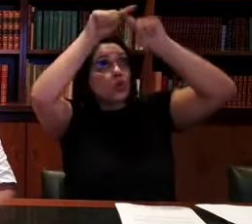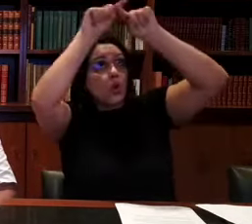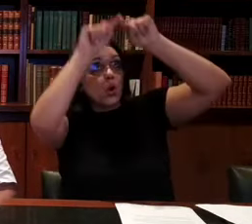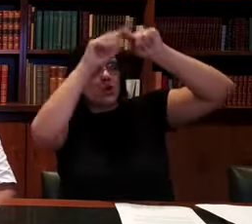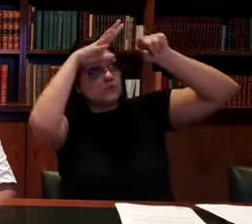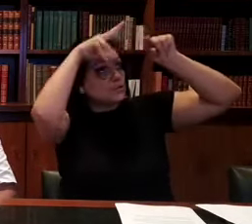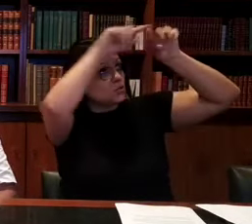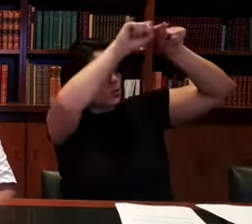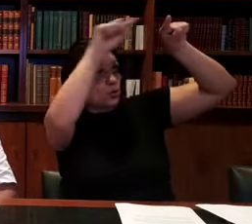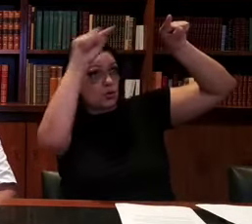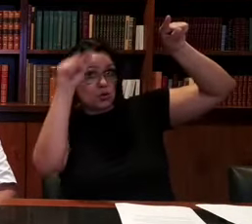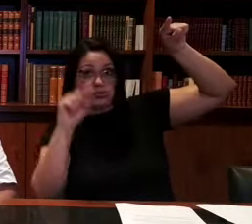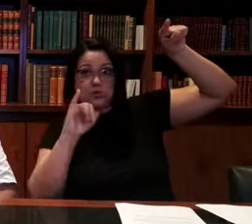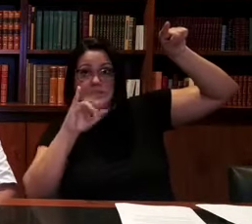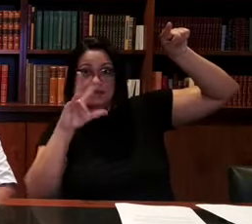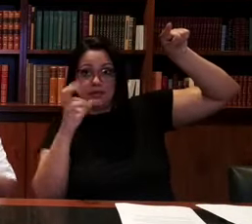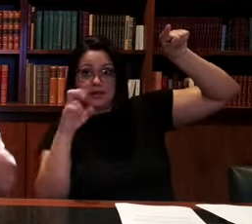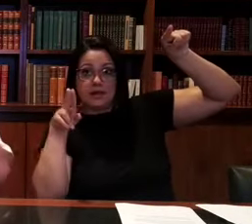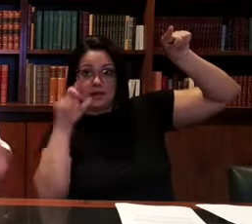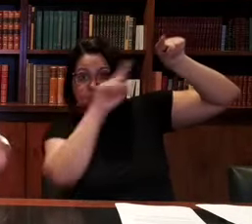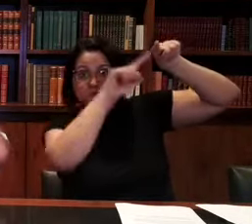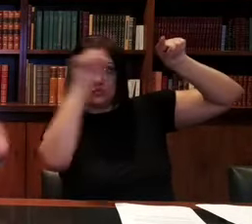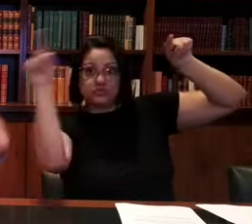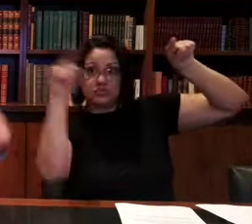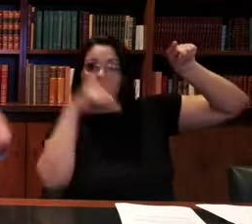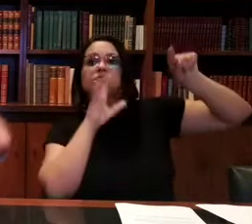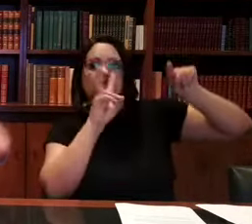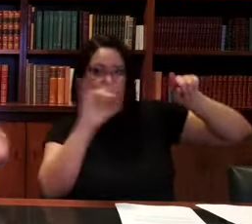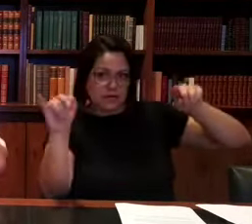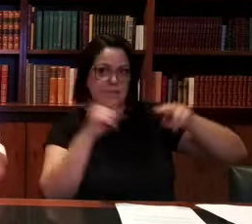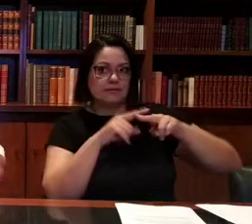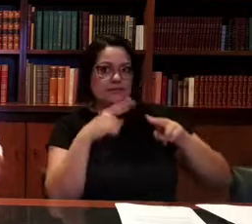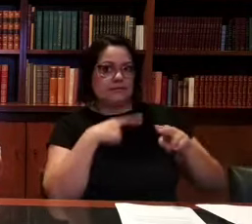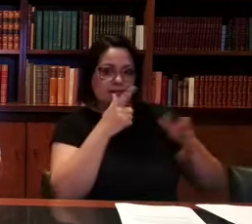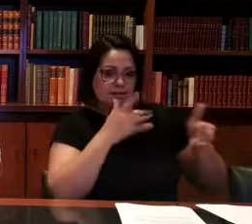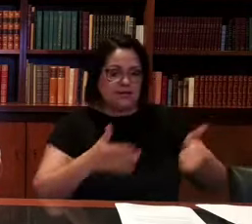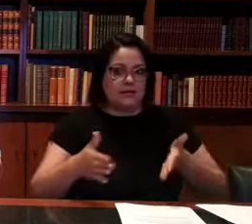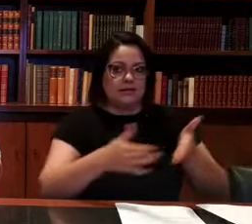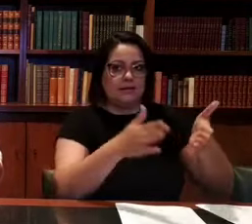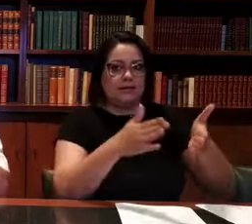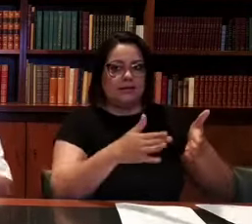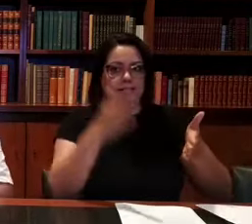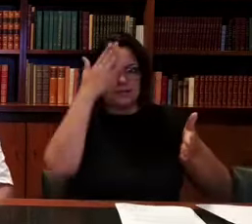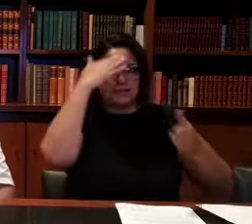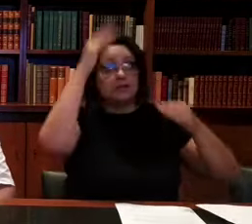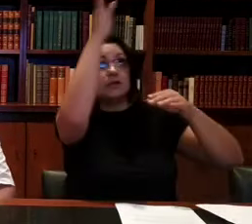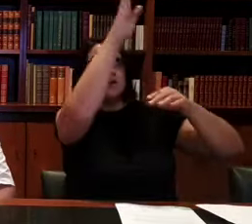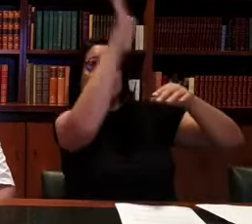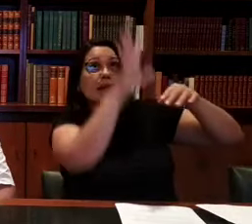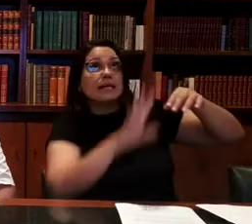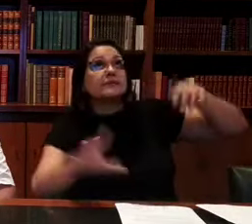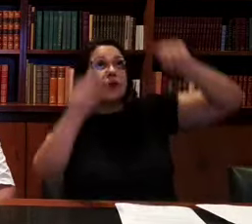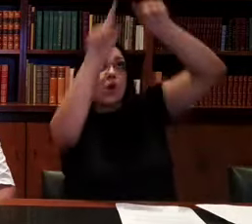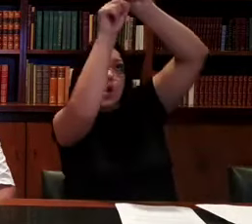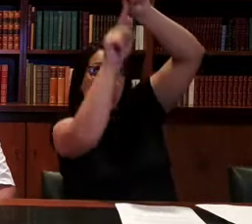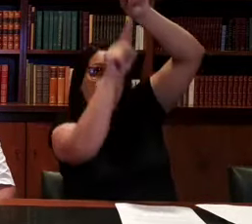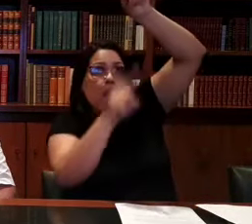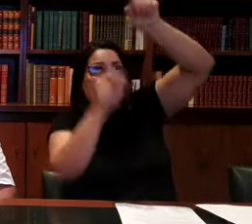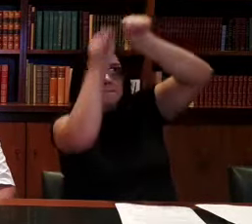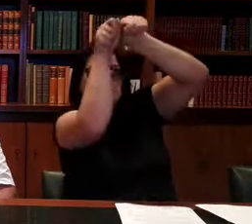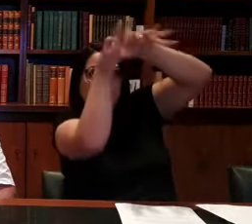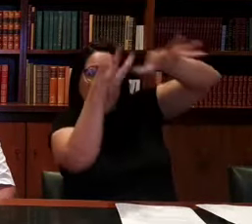a gente já vai ter a norte-sul pronto o ano que vem então tem aquele canal aquela coluna vertebral Ferroviária desde o posto